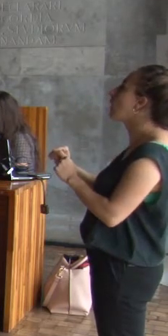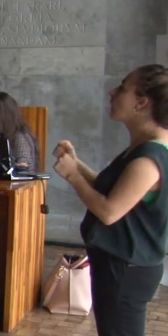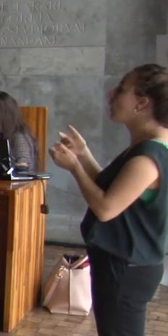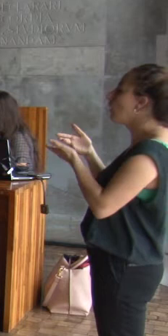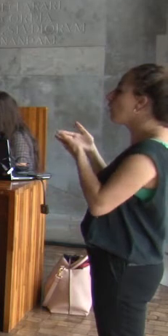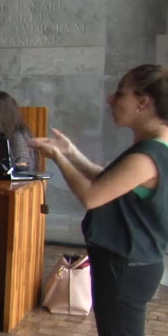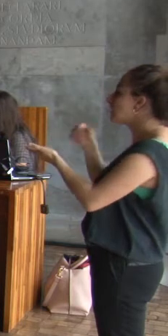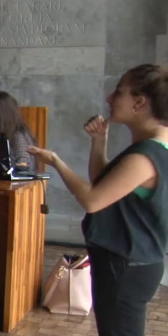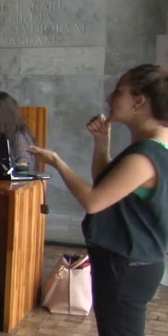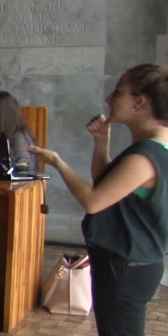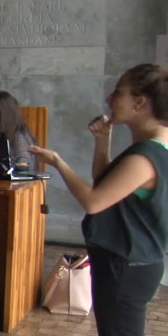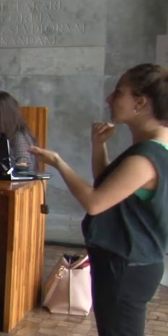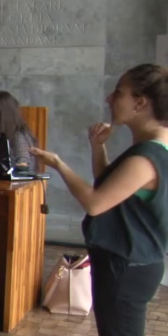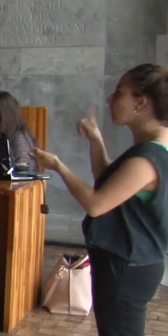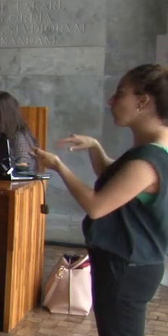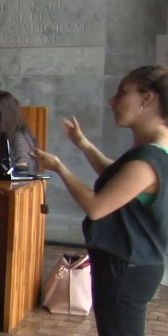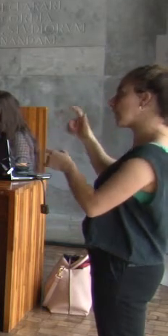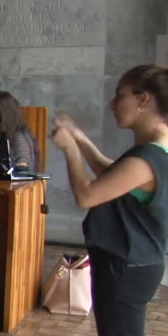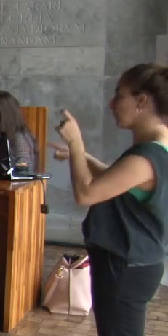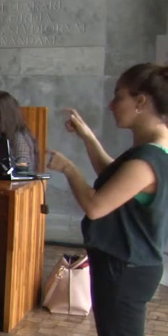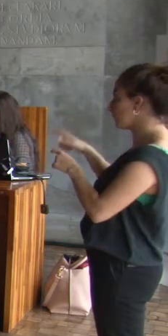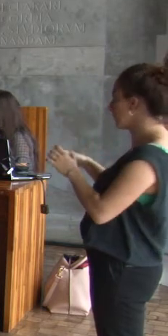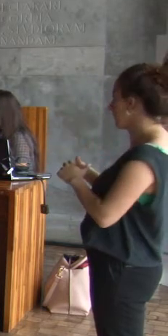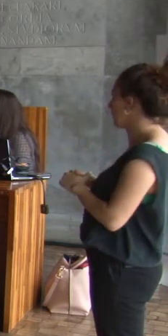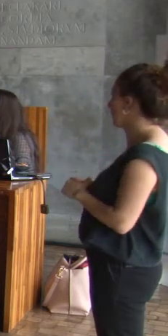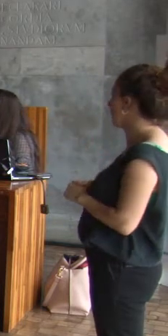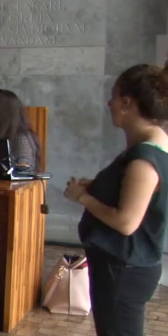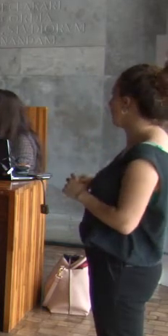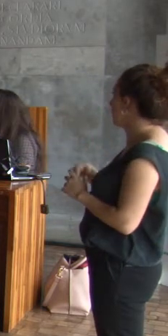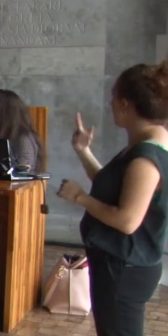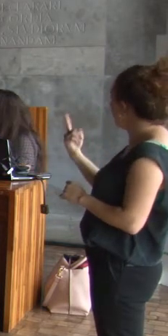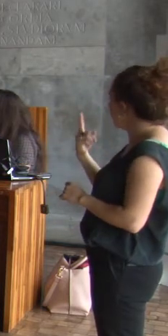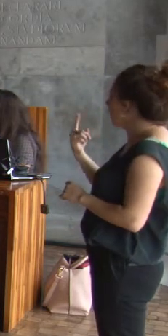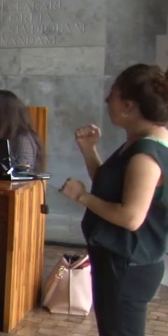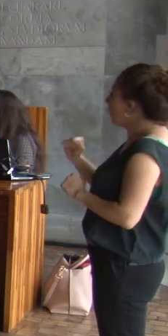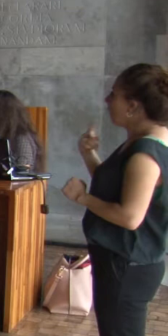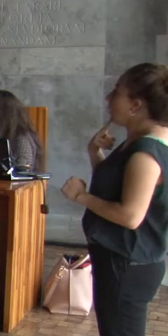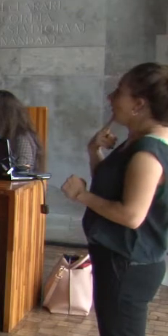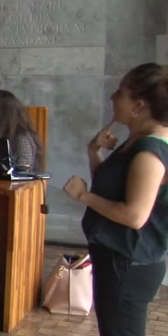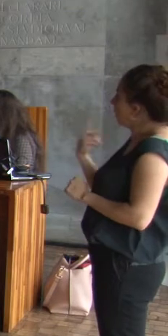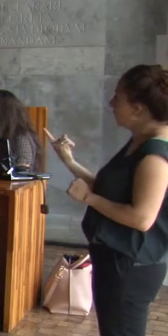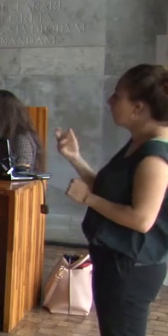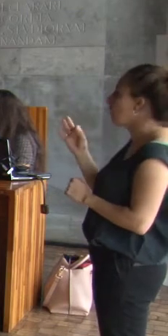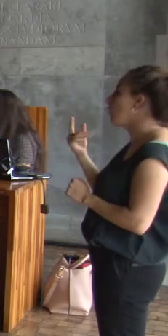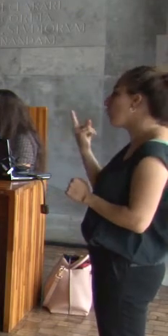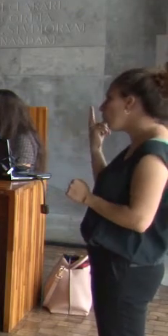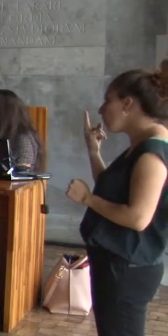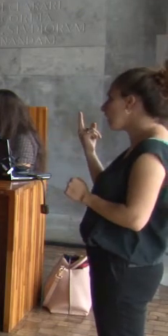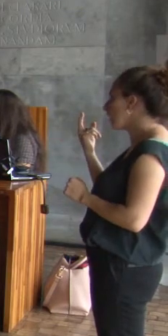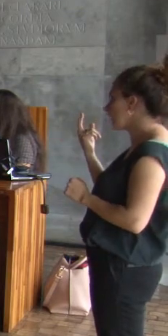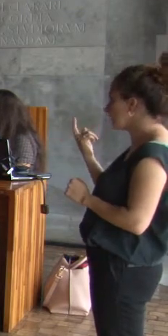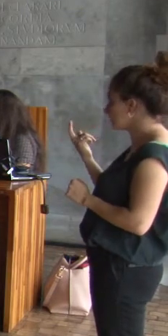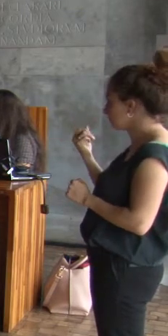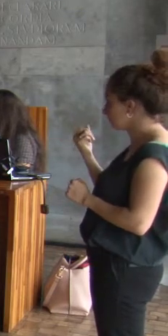altri. Quindi ecco, l'unica cosa che posso dire, o perlomeno una delle poche cose che potrei dire, è